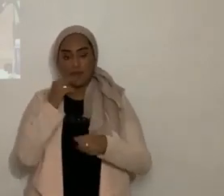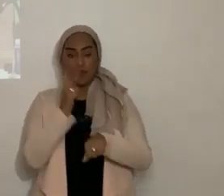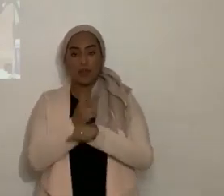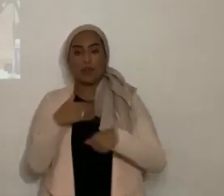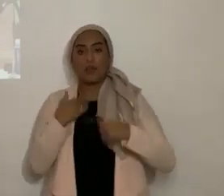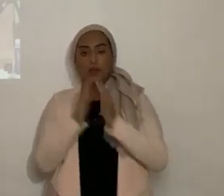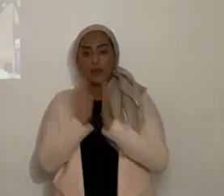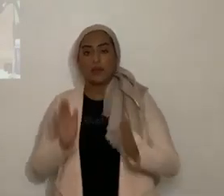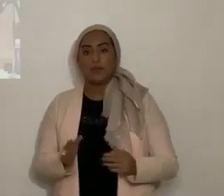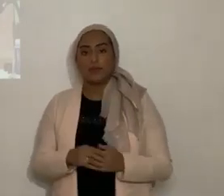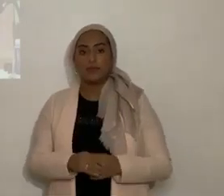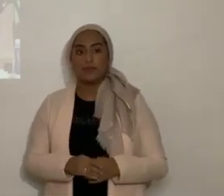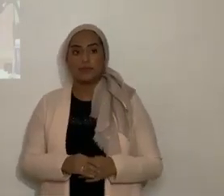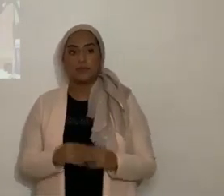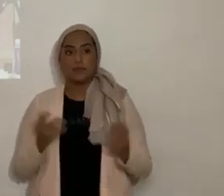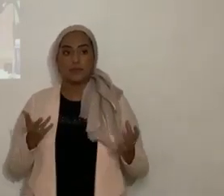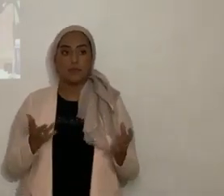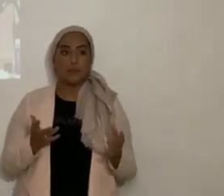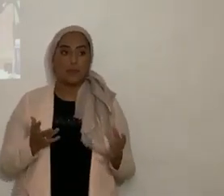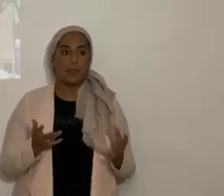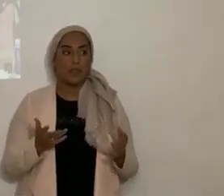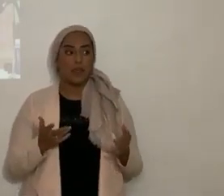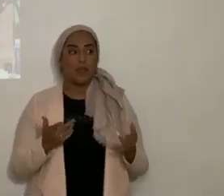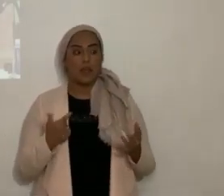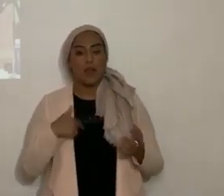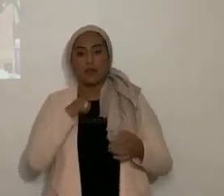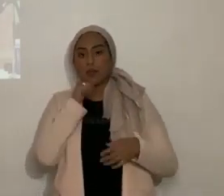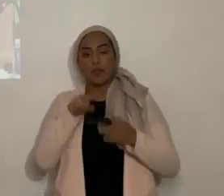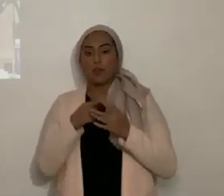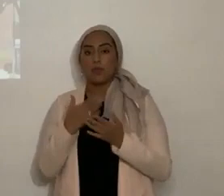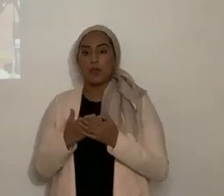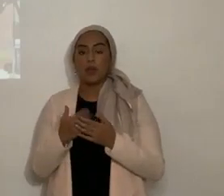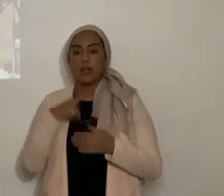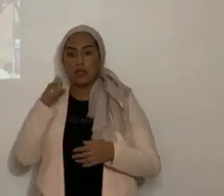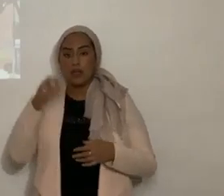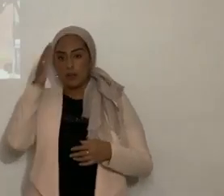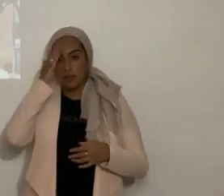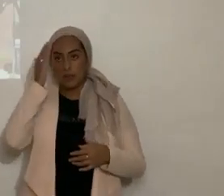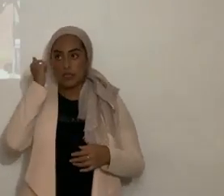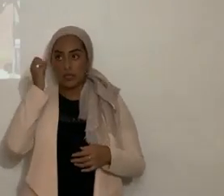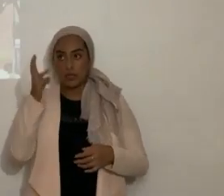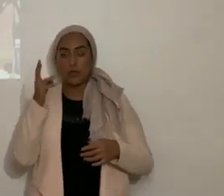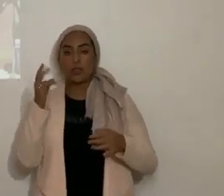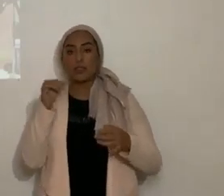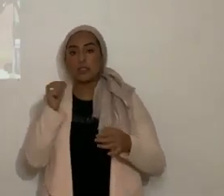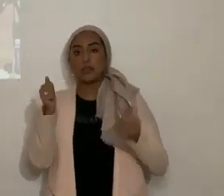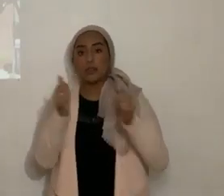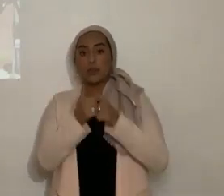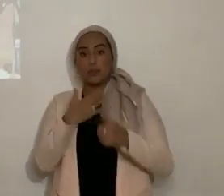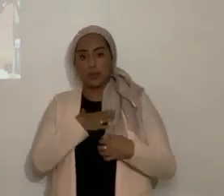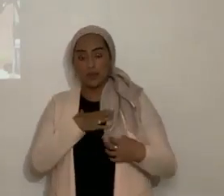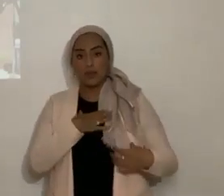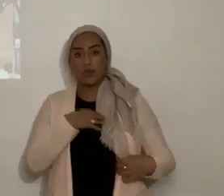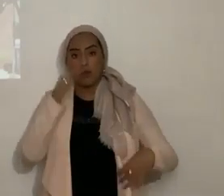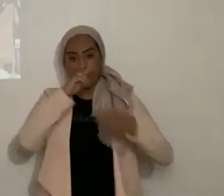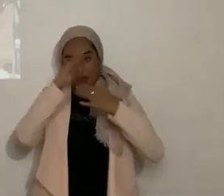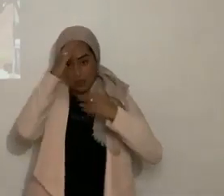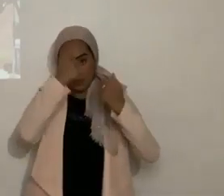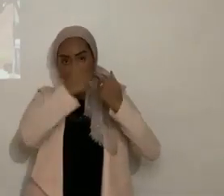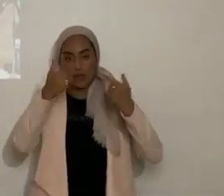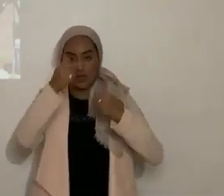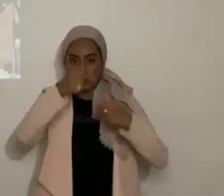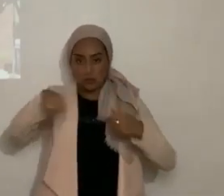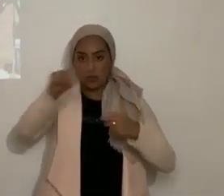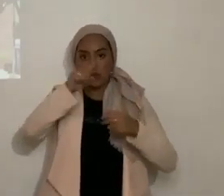paz, entonces no estoy empezando bien. Tengo que reconocer que Yahweh está conmigo, me apartó. A ustedes los apartó,